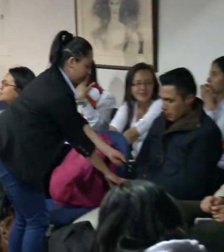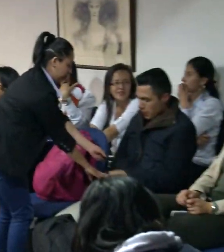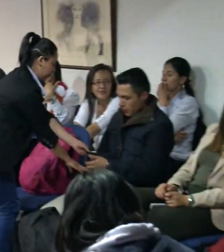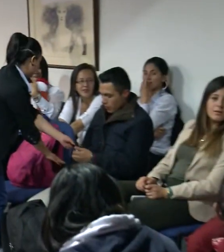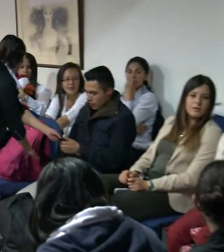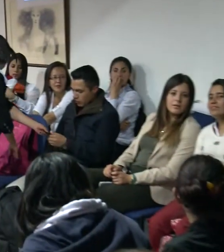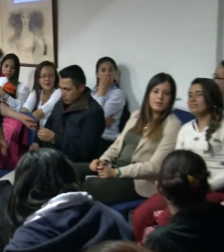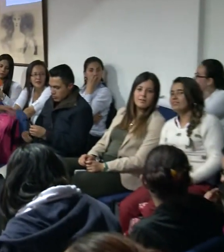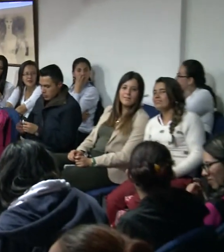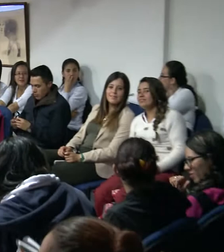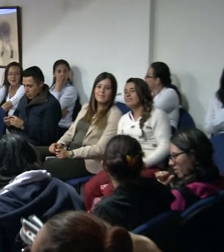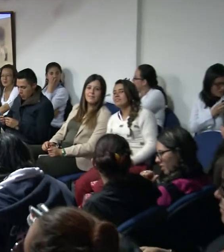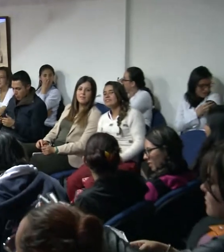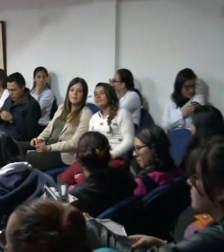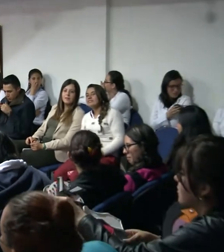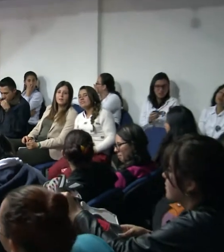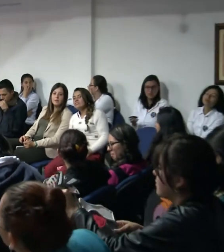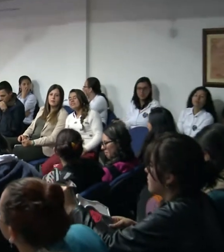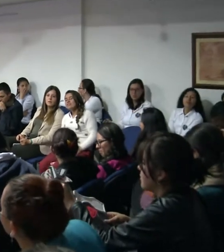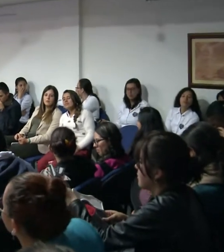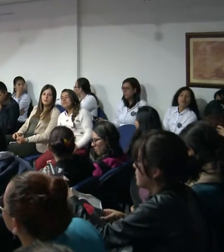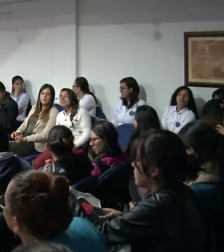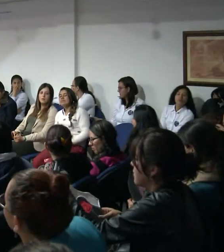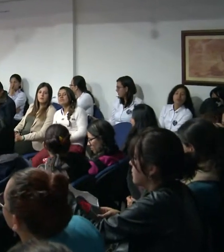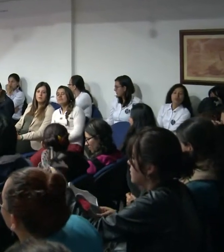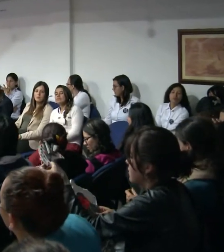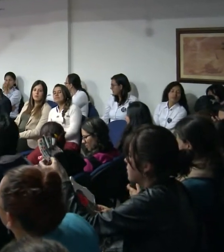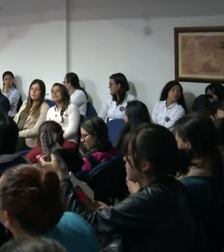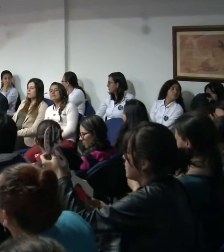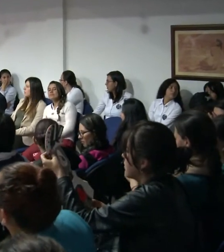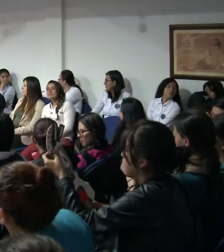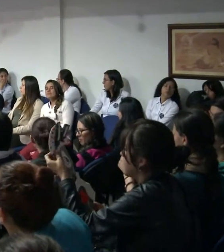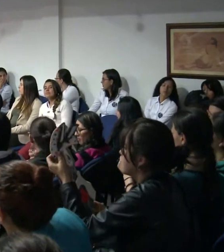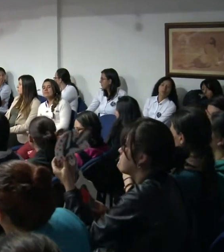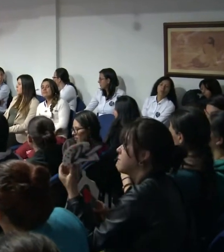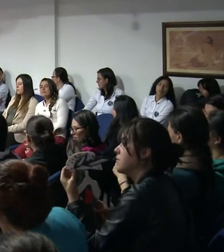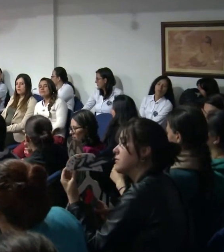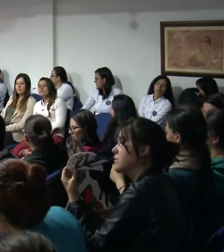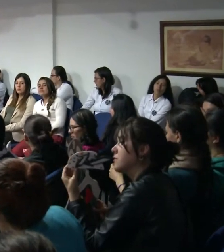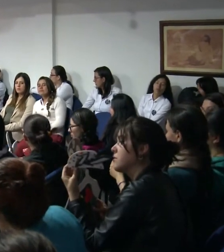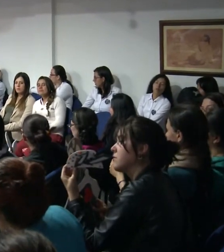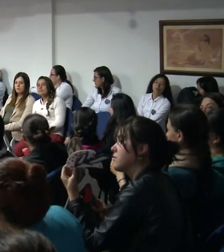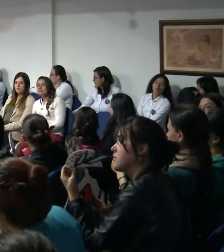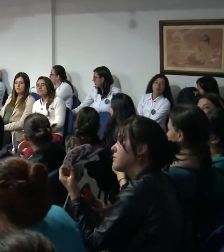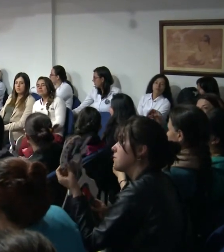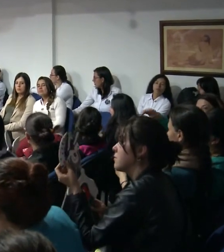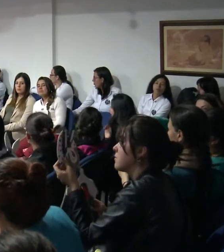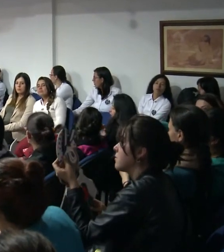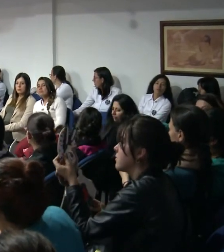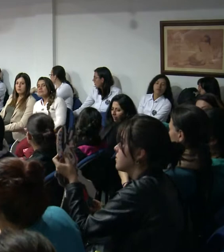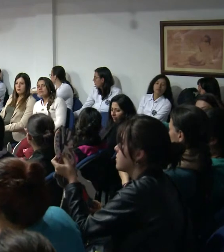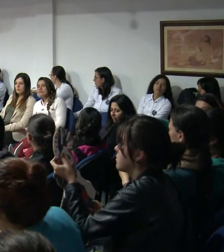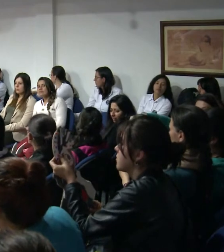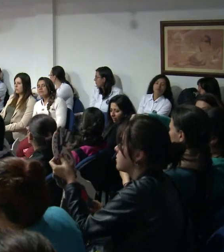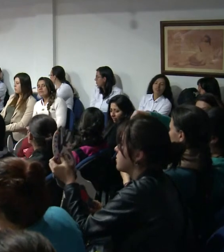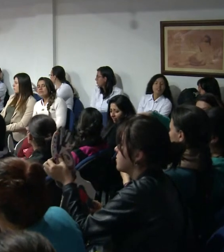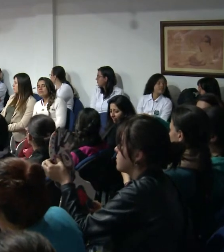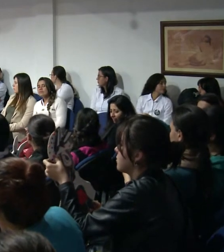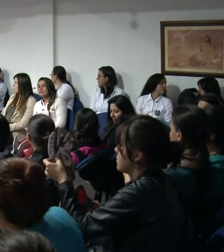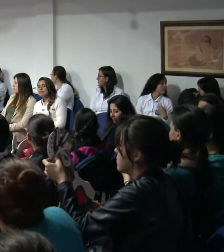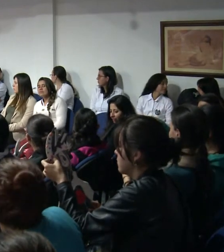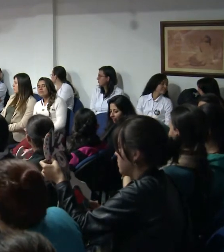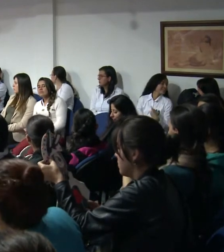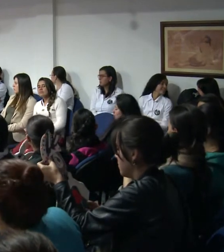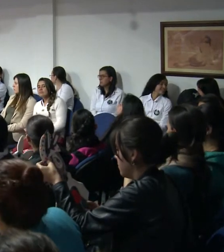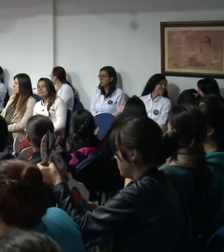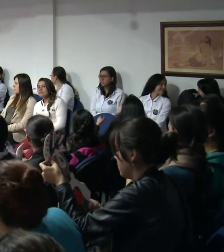Los cuentos que ustedes mencionan, al principio dijeron que ustedes los habían creado, pero digamos lo que hicieron fue hacer adaptaciones sobre cuentos que ya existieron o realmente